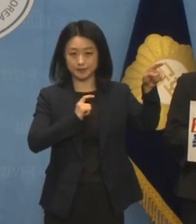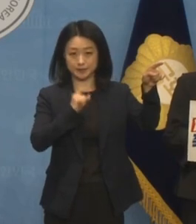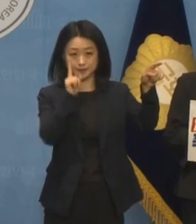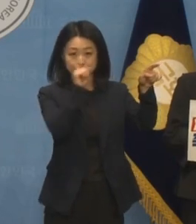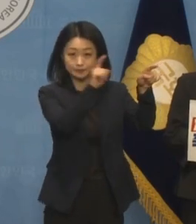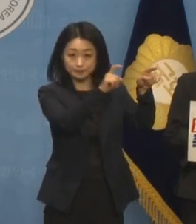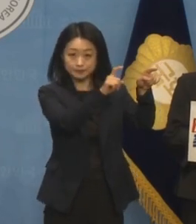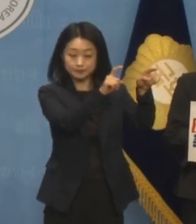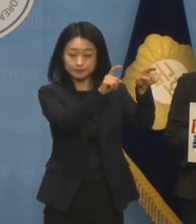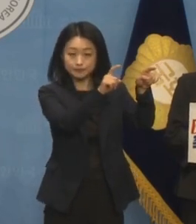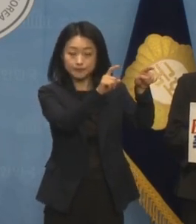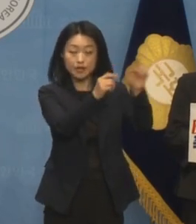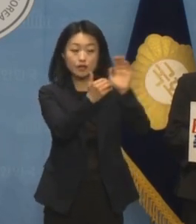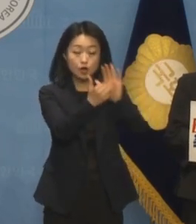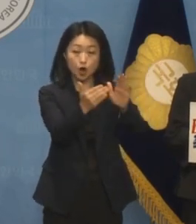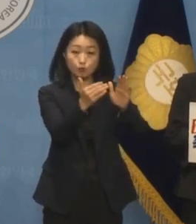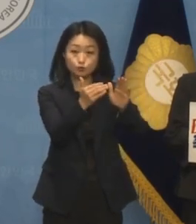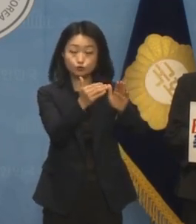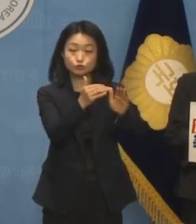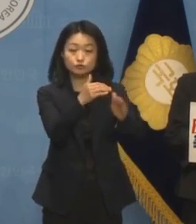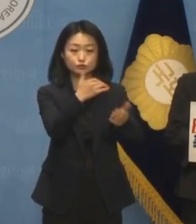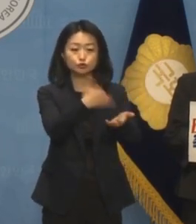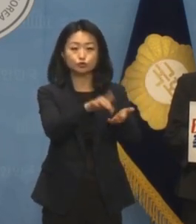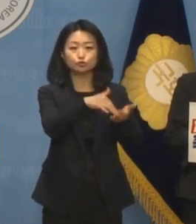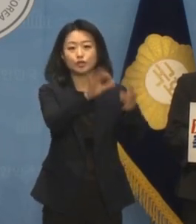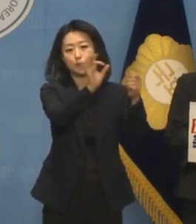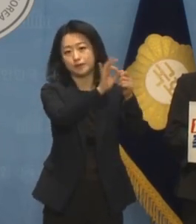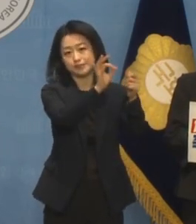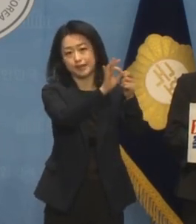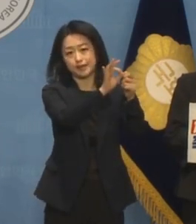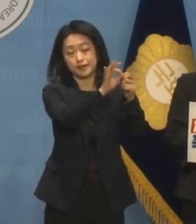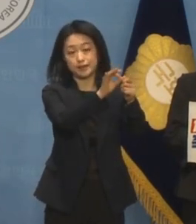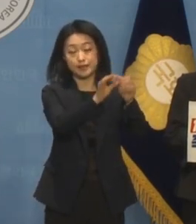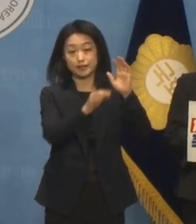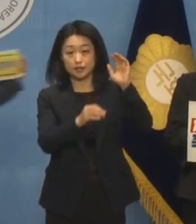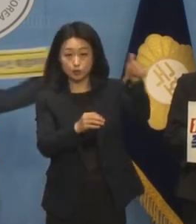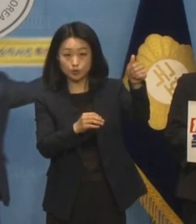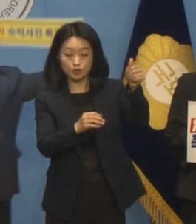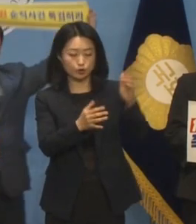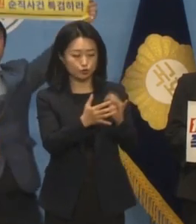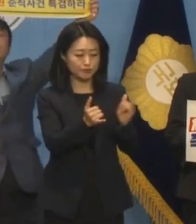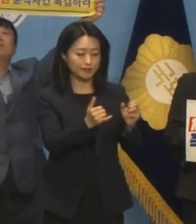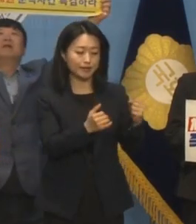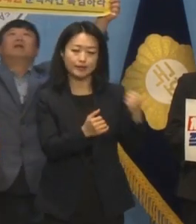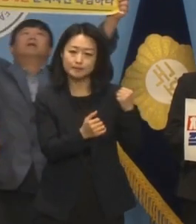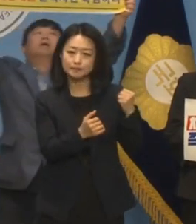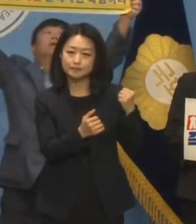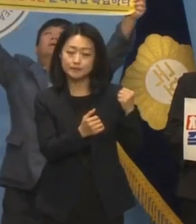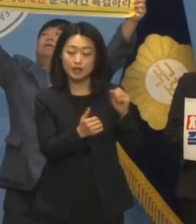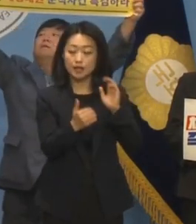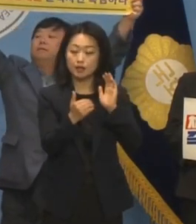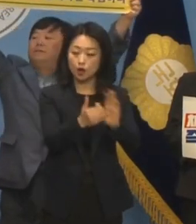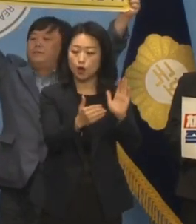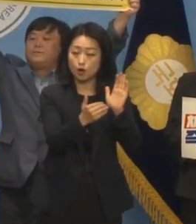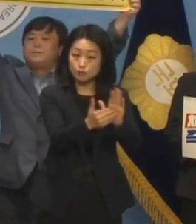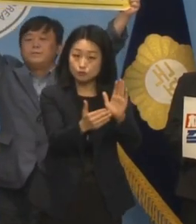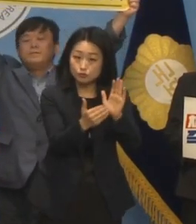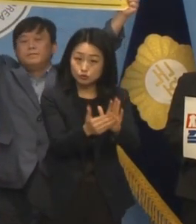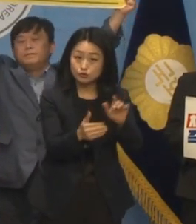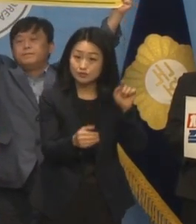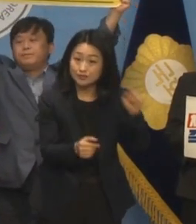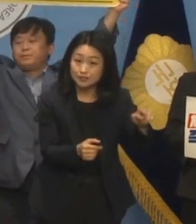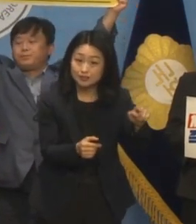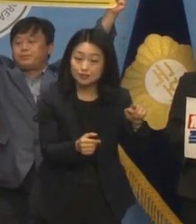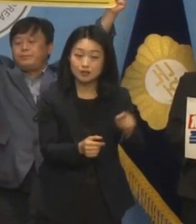대통령의 거부권 행사는 이번이 벌써 10번째입니다. 윤 대통령과 국민의힘은 거부권 행사가 법률이